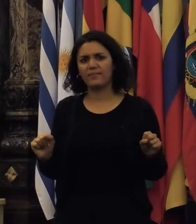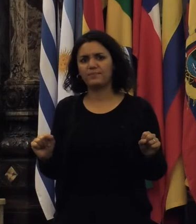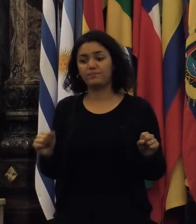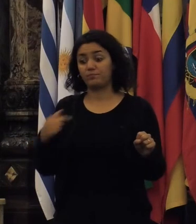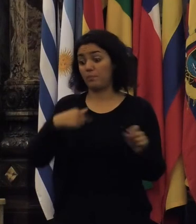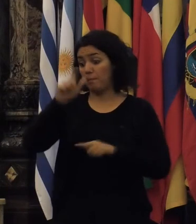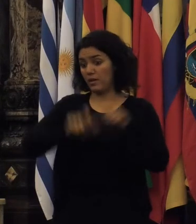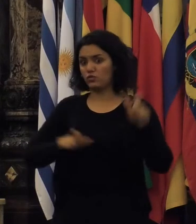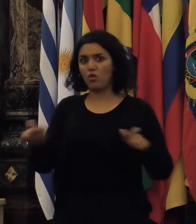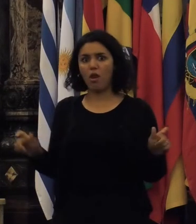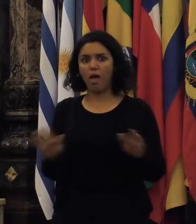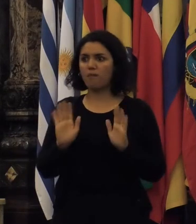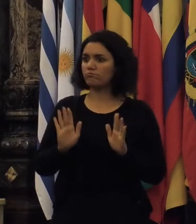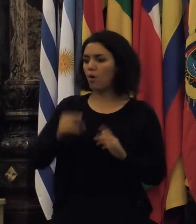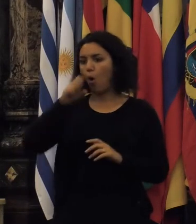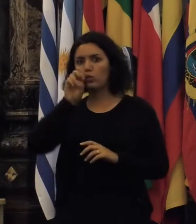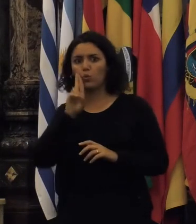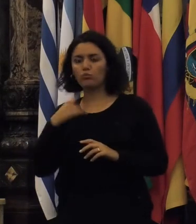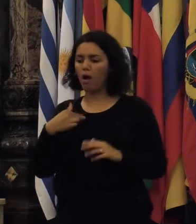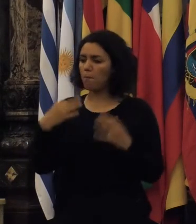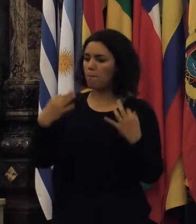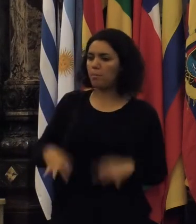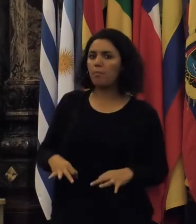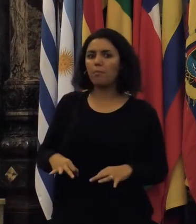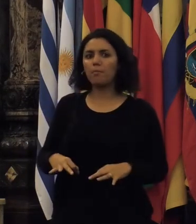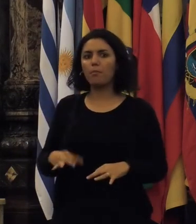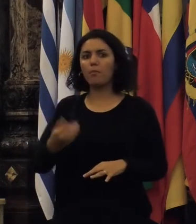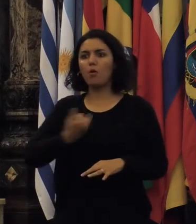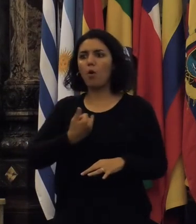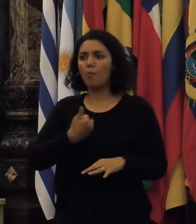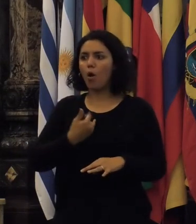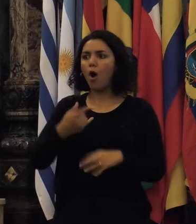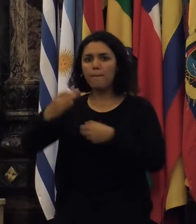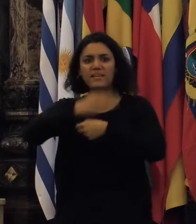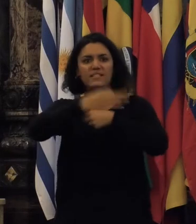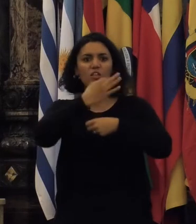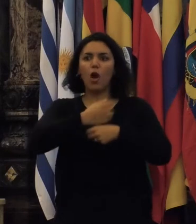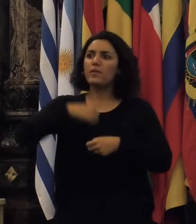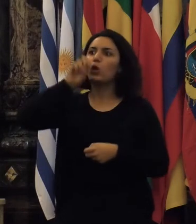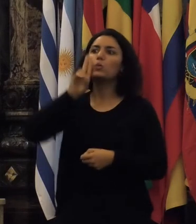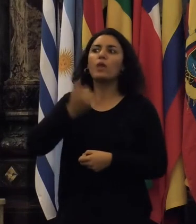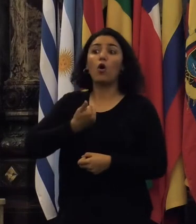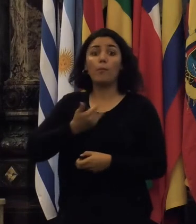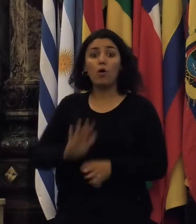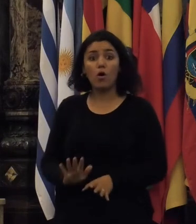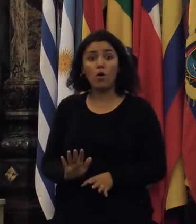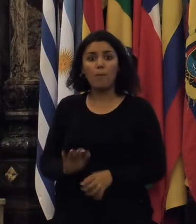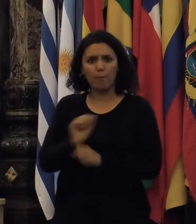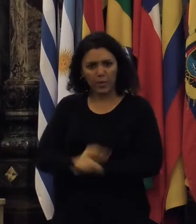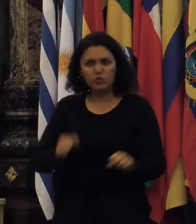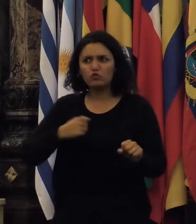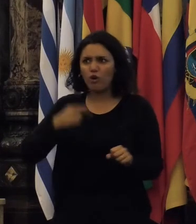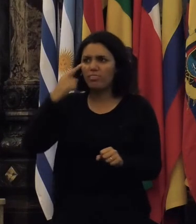ser sujetos morales si no es... porque alguien nos dijo cómo se hacían determinadas cosas? Ahora, esto es algo. Entonces,